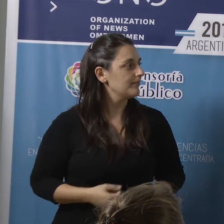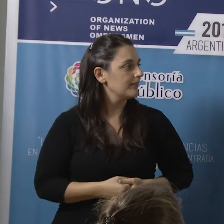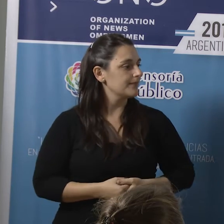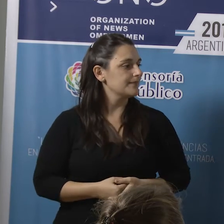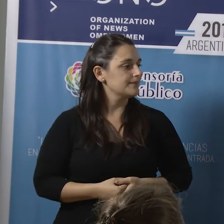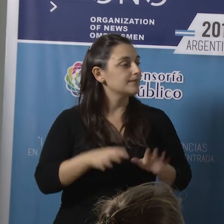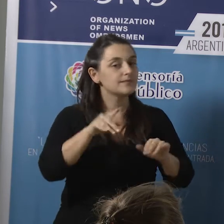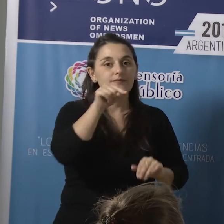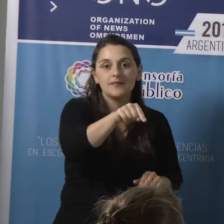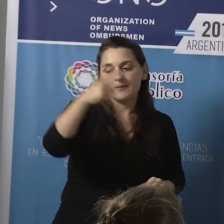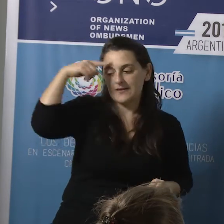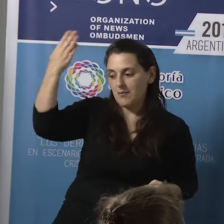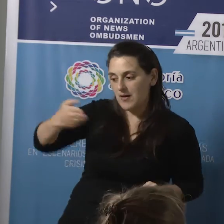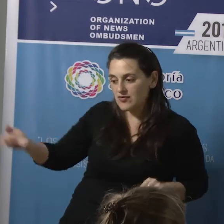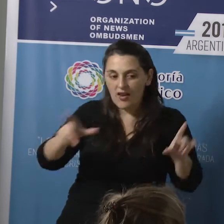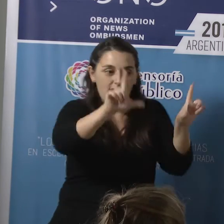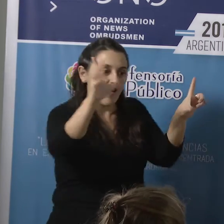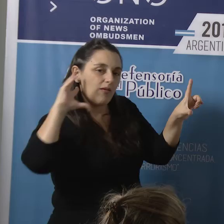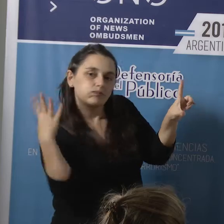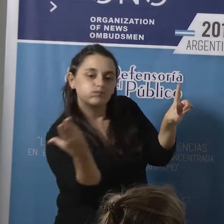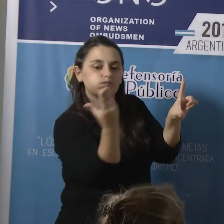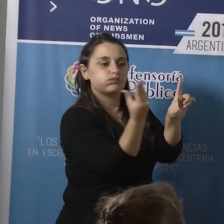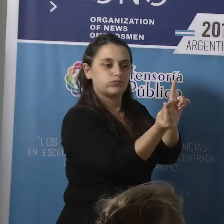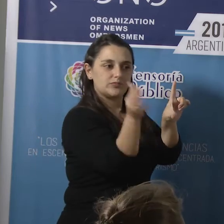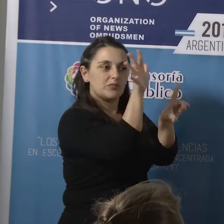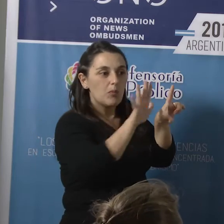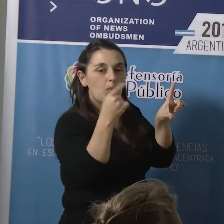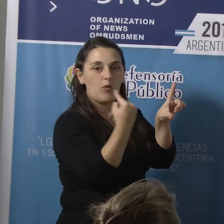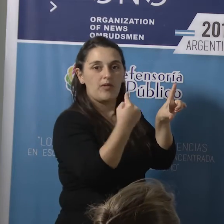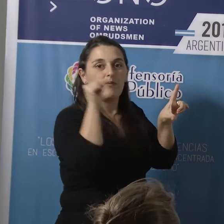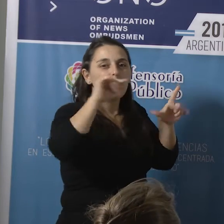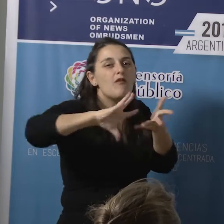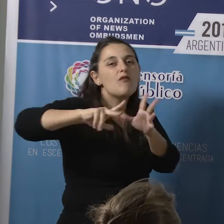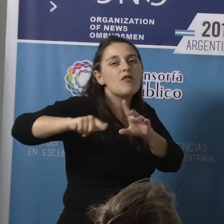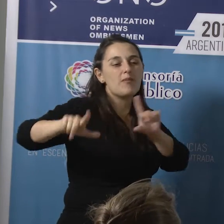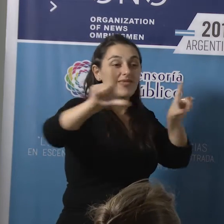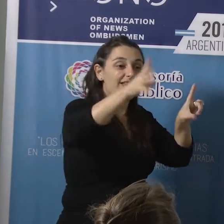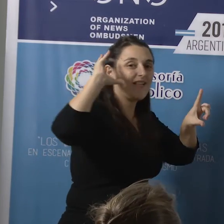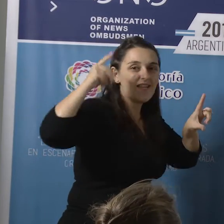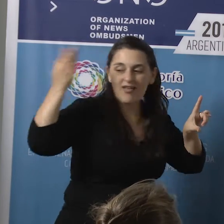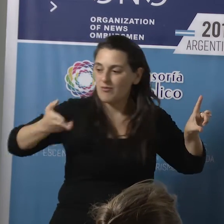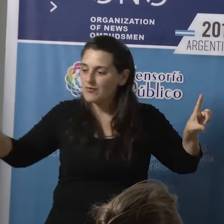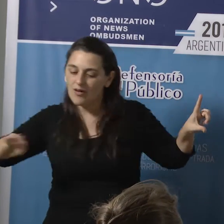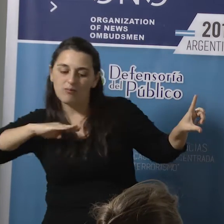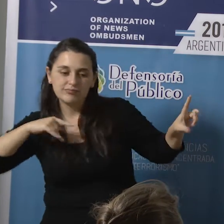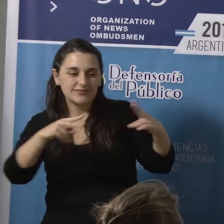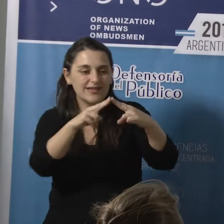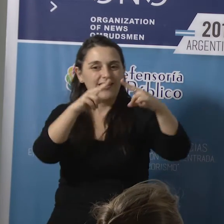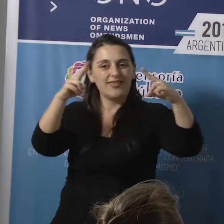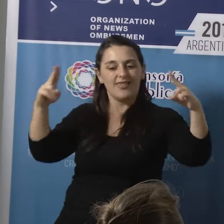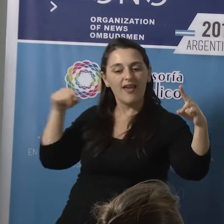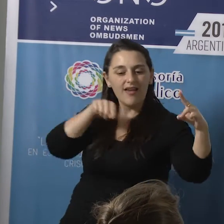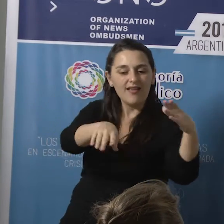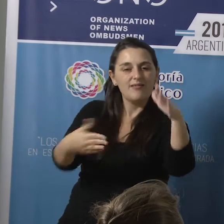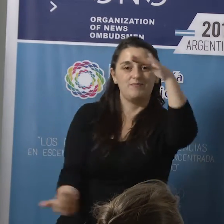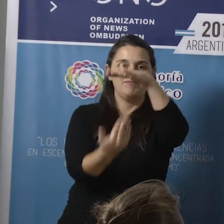la representación de ellos ante el medio televisivo, fungiendo como un puente entre las partes de la relación, otorgando